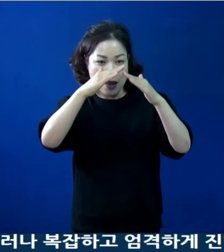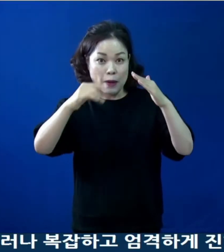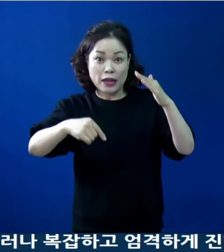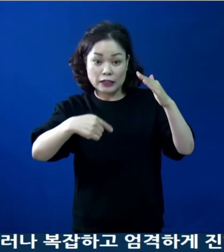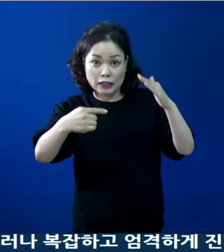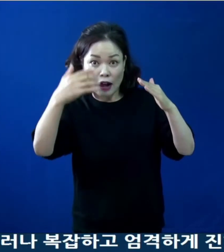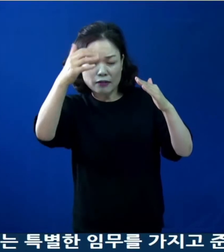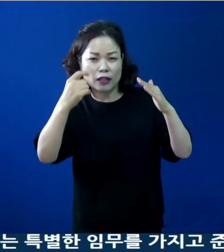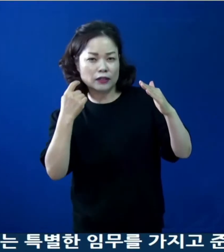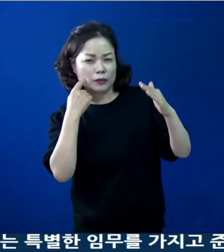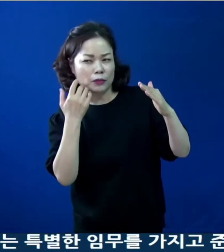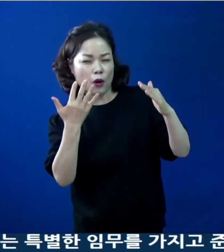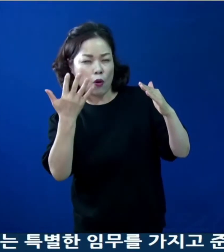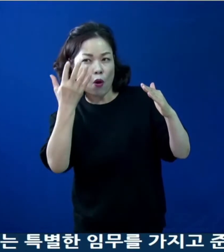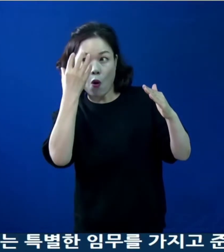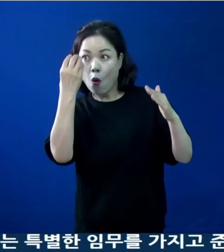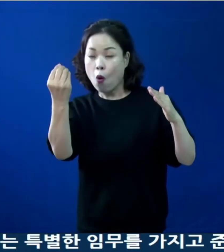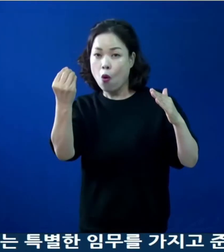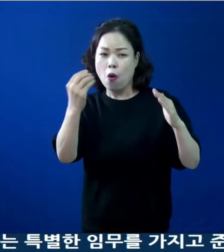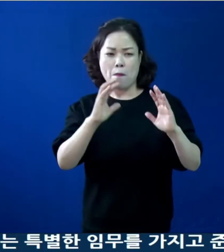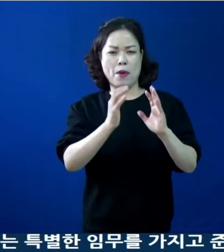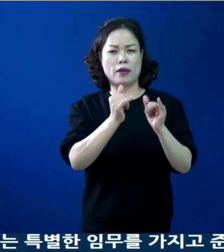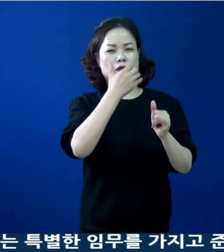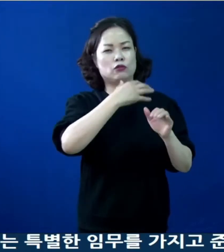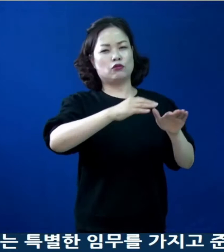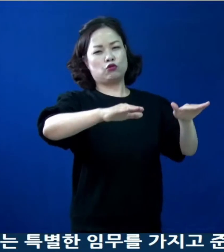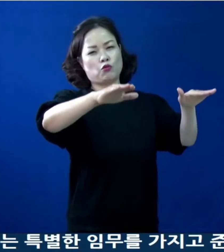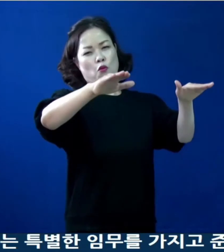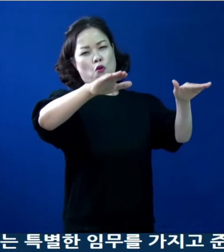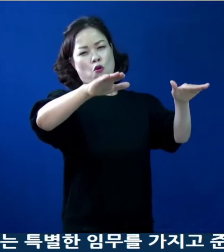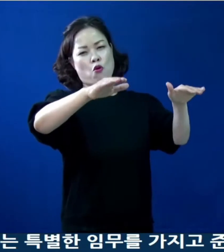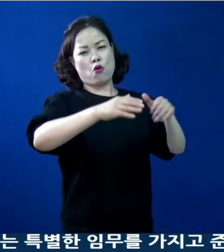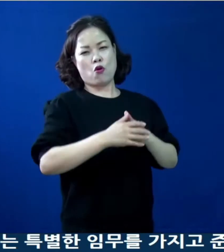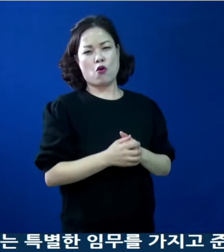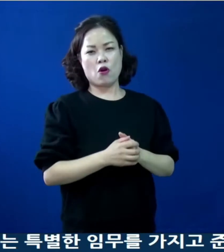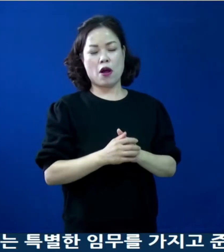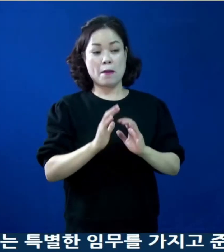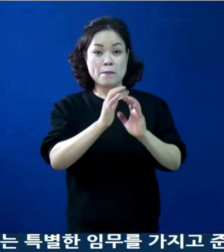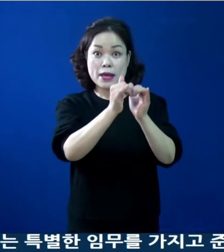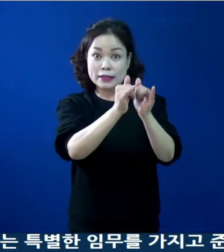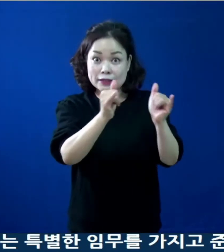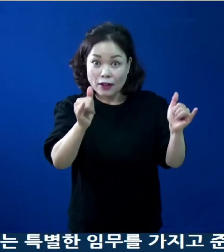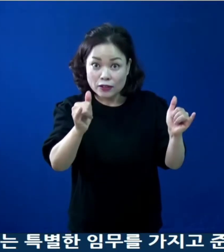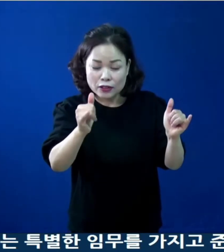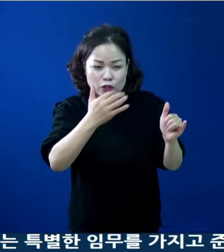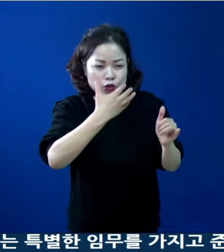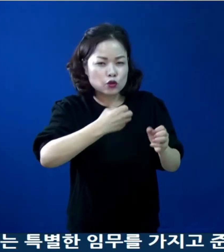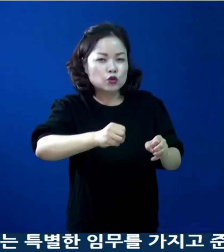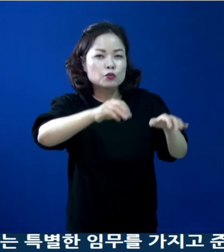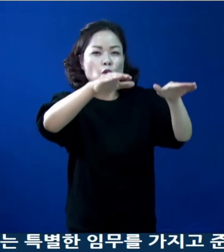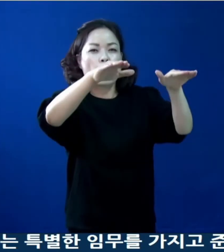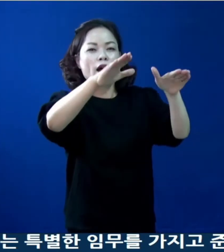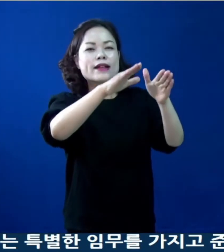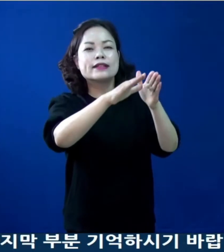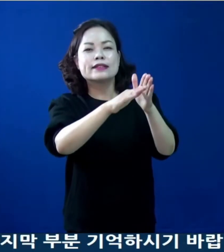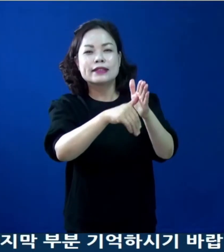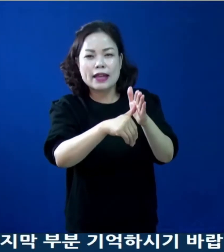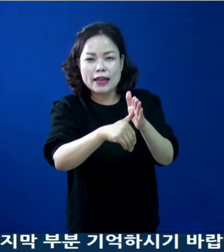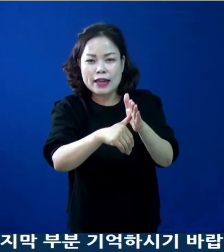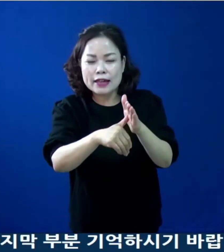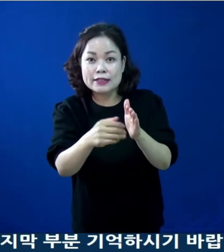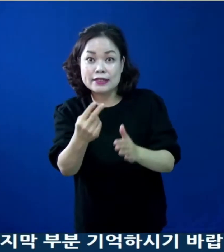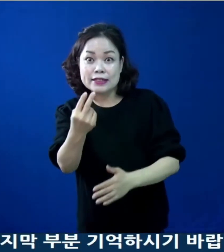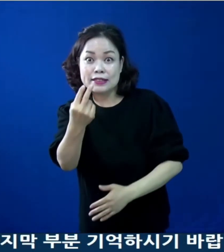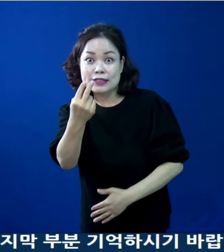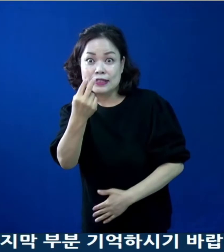거기서 하나님의 영광을 보고 나와서 백성들을 축복하죠. 백성들을 축복할 때